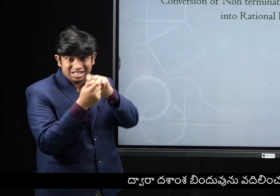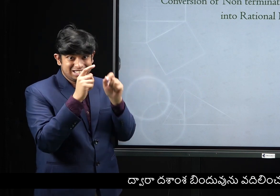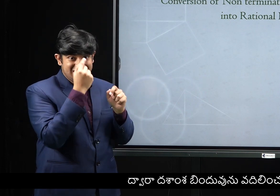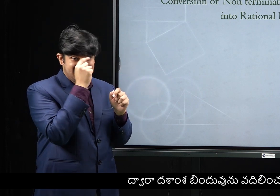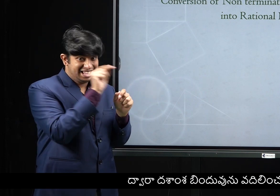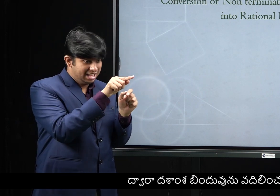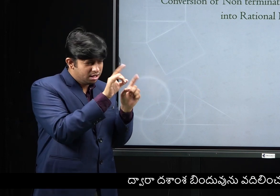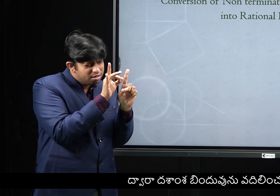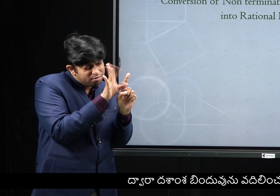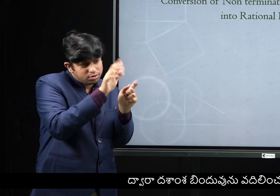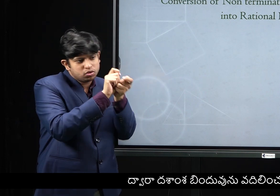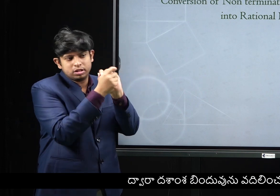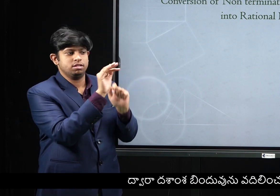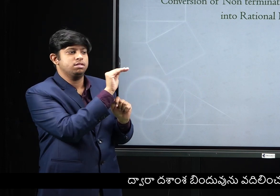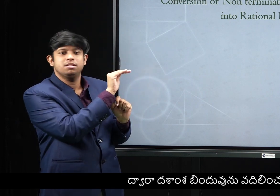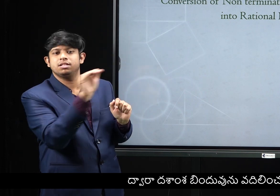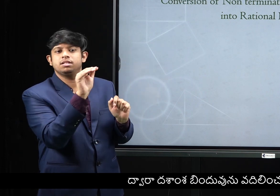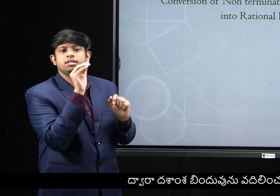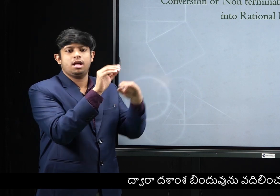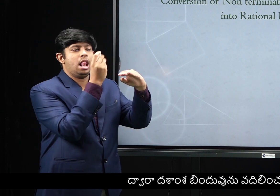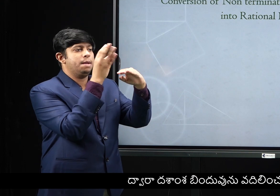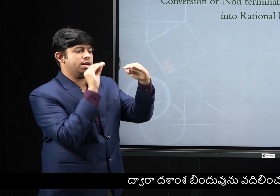ద్వారా దశాంశ బిందువును వదిలించుకుంటాము.